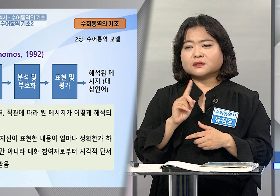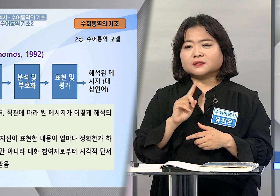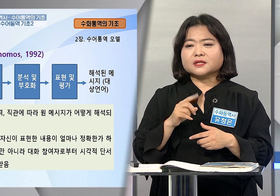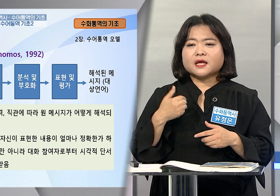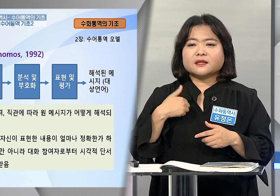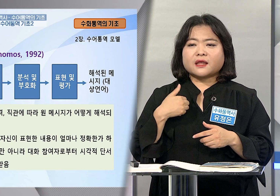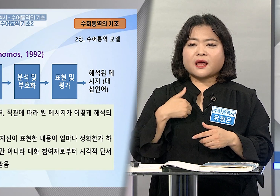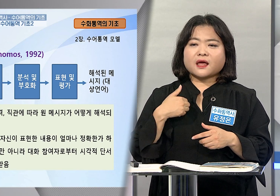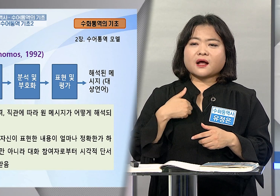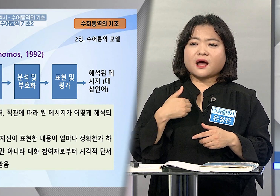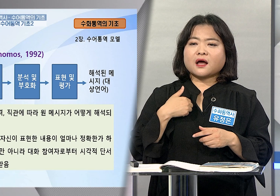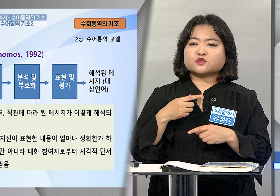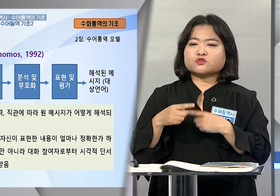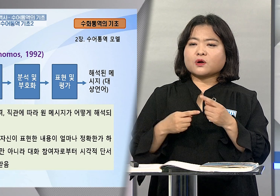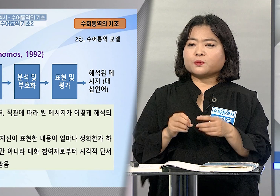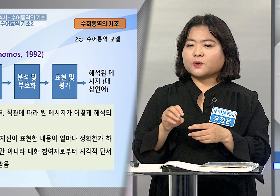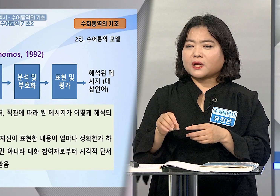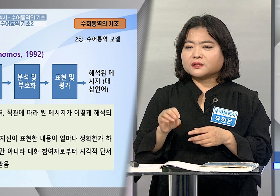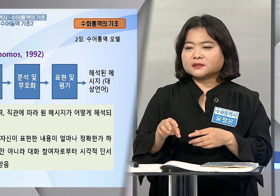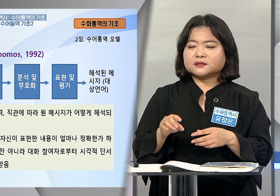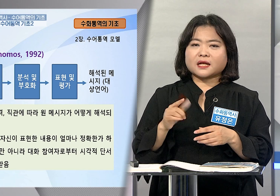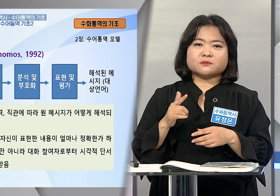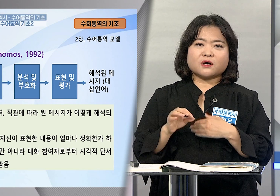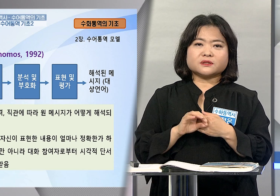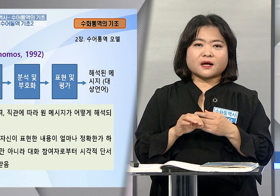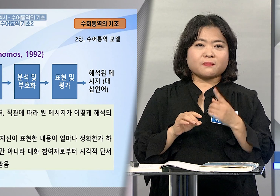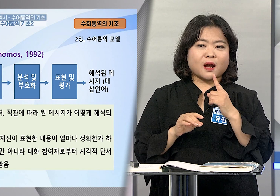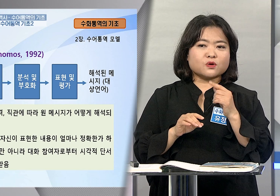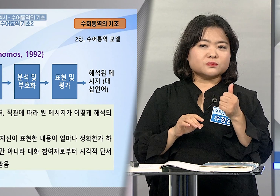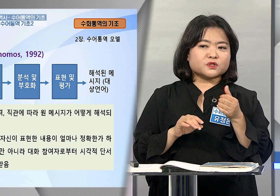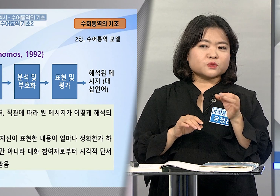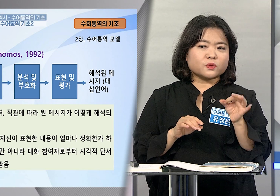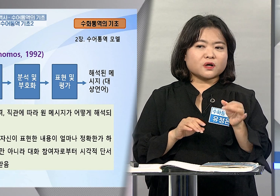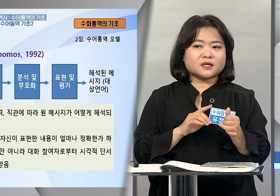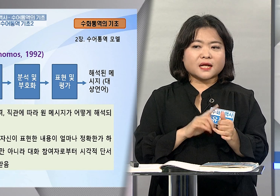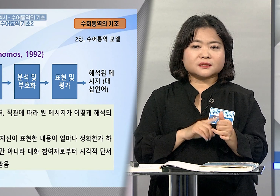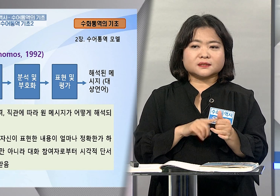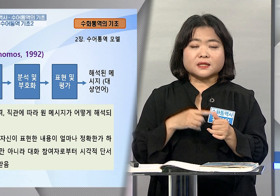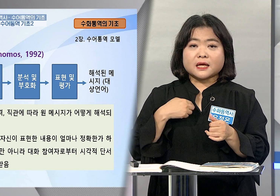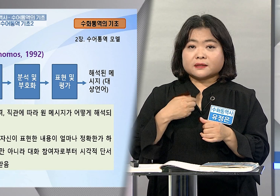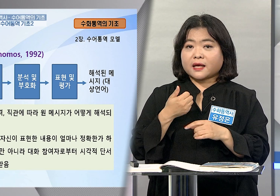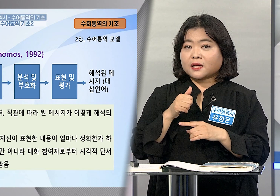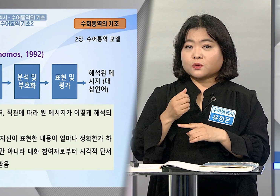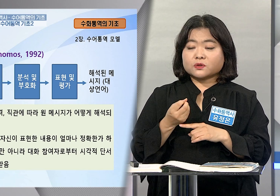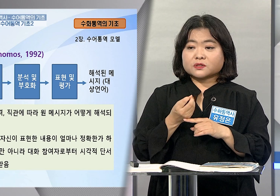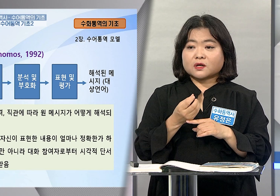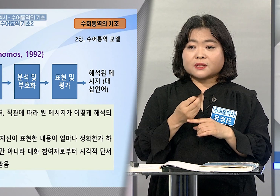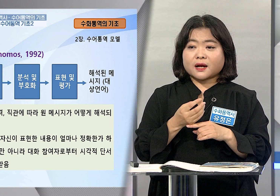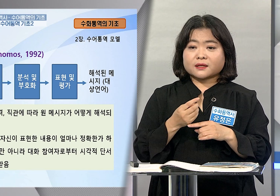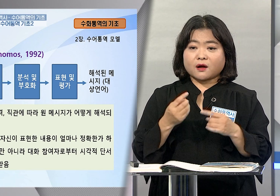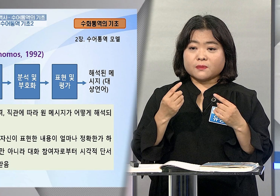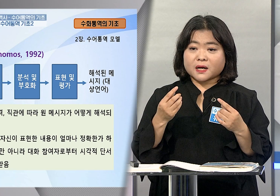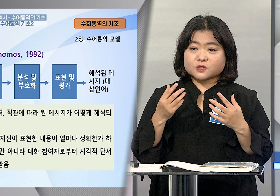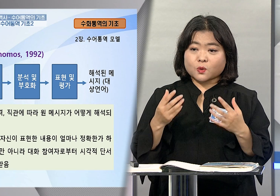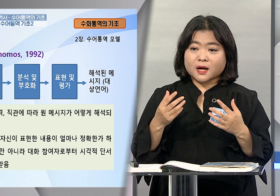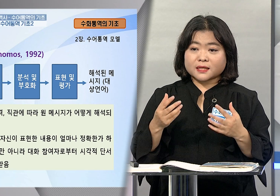말은 내가 수화로 표현하든 아니면 내가 말로 음성 통역을 하든 내가 통역 전달한 게 얼마나